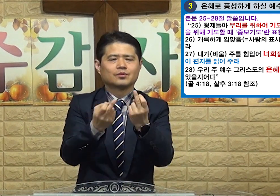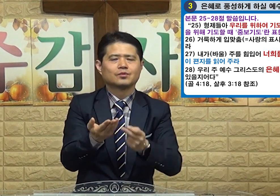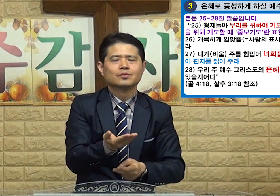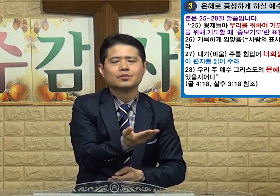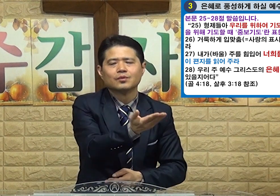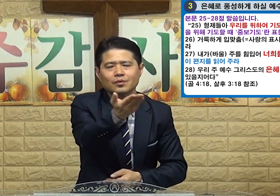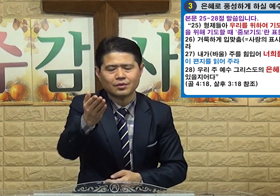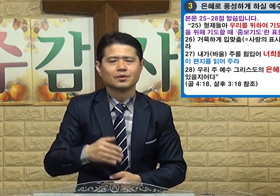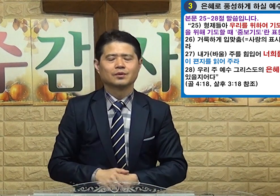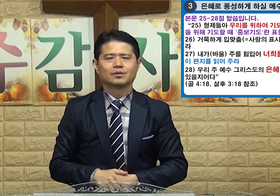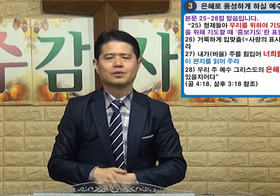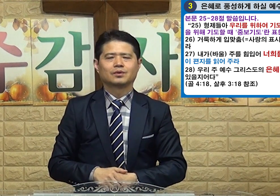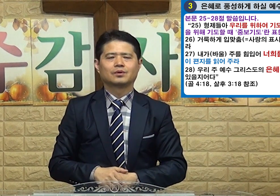마지막으로 사랑하는 형제들아,